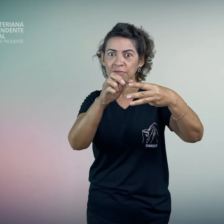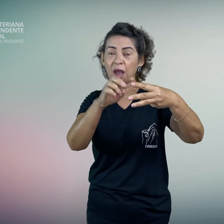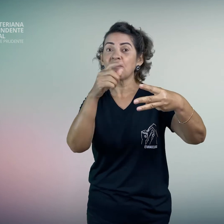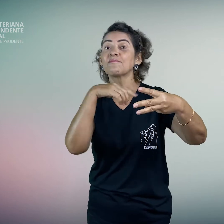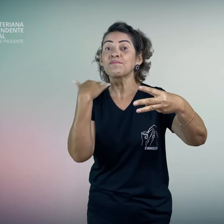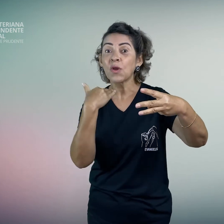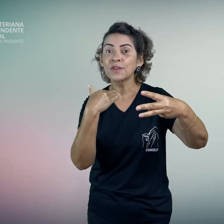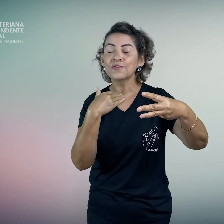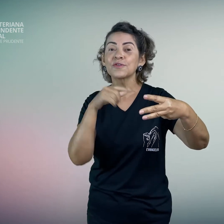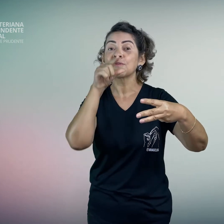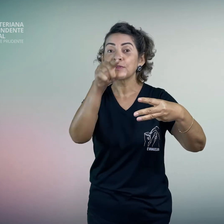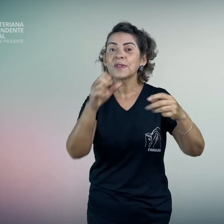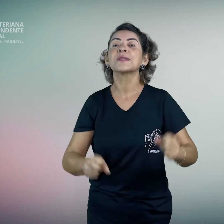Ele perdoou.